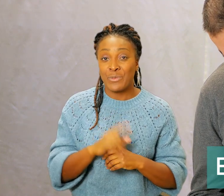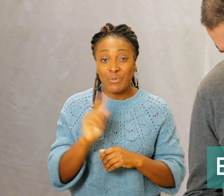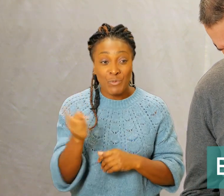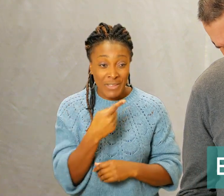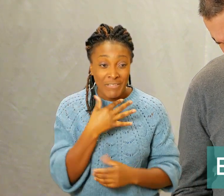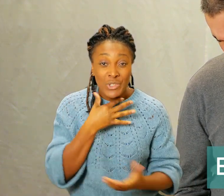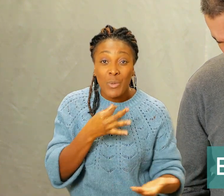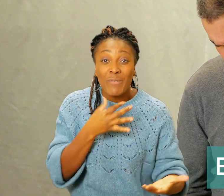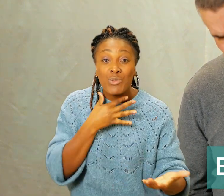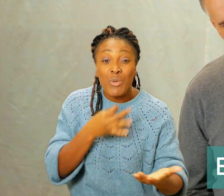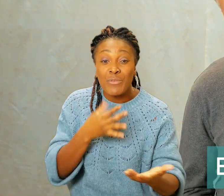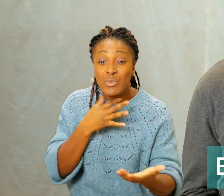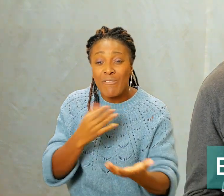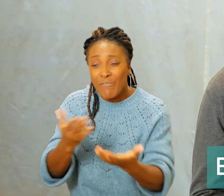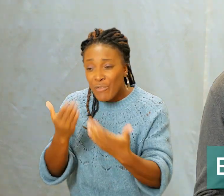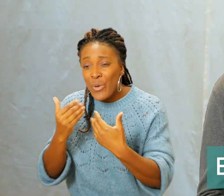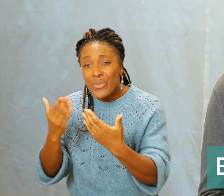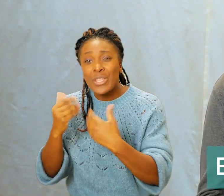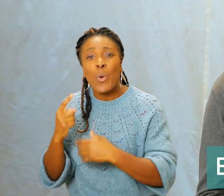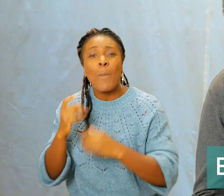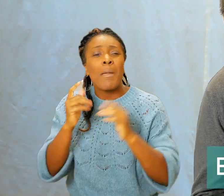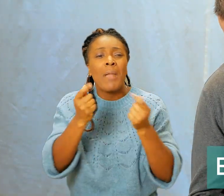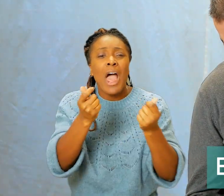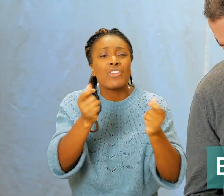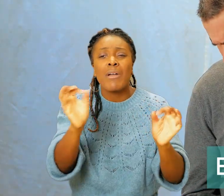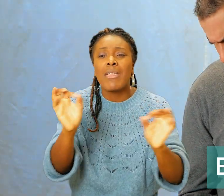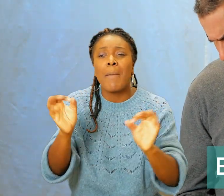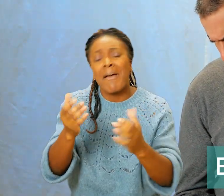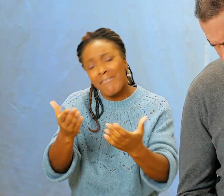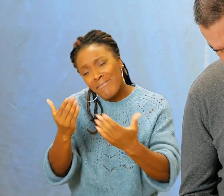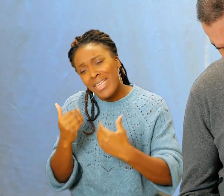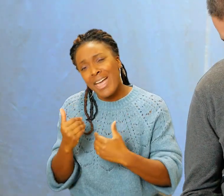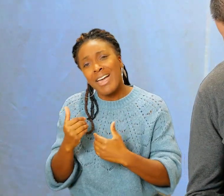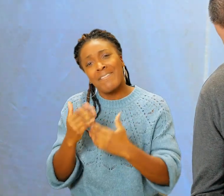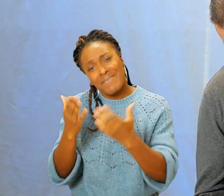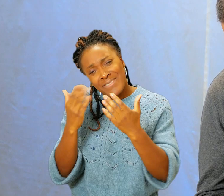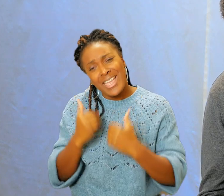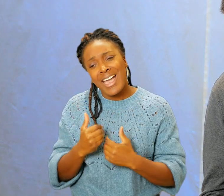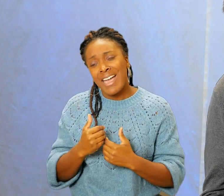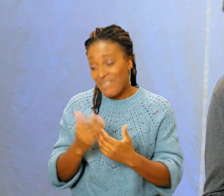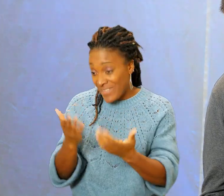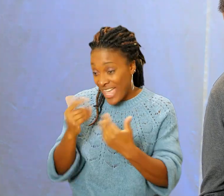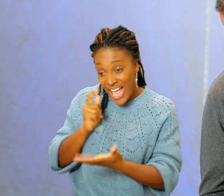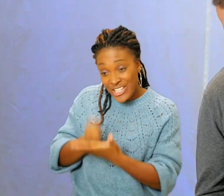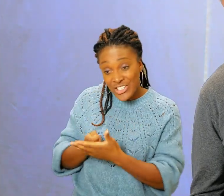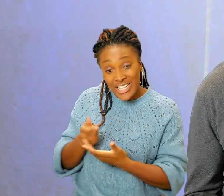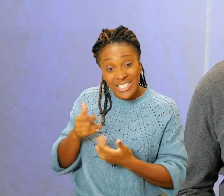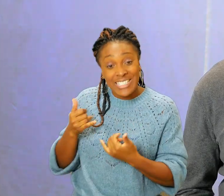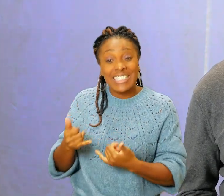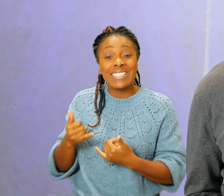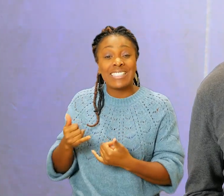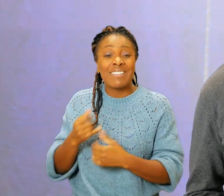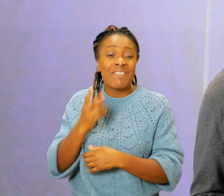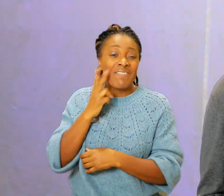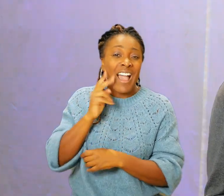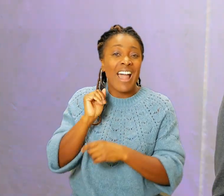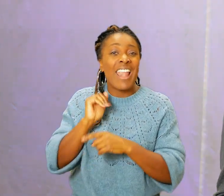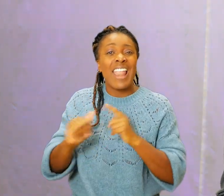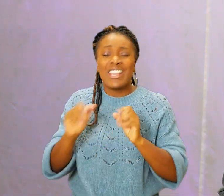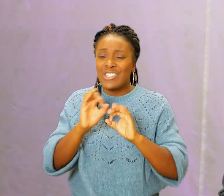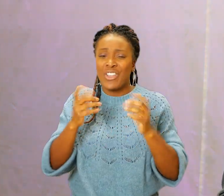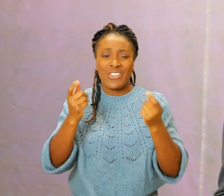Venez aux eaux, même celui qui n'a pas d'argent. Venez acheter du vin et du lait sans argent, sans rien